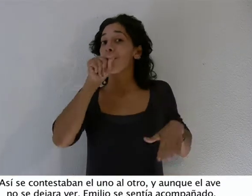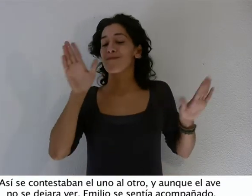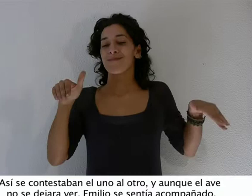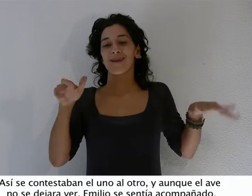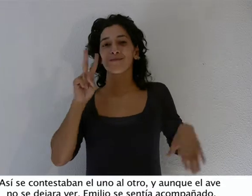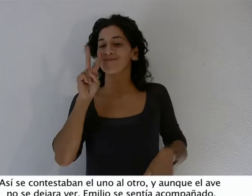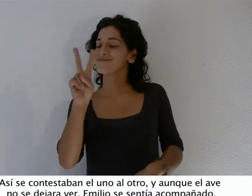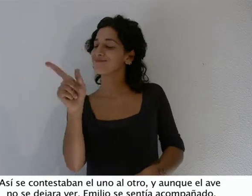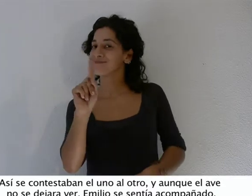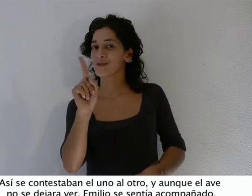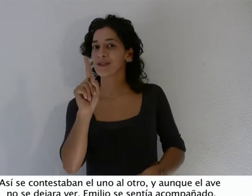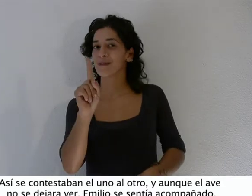acompañado.